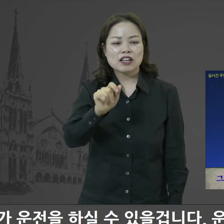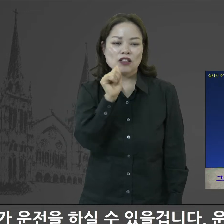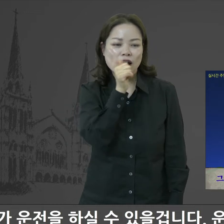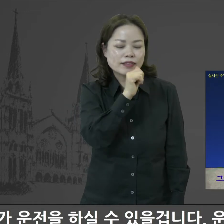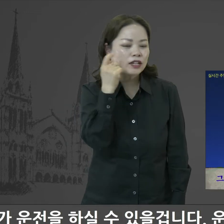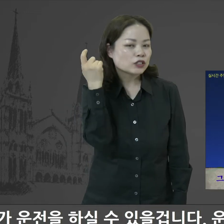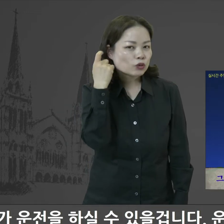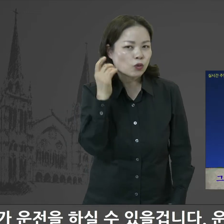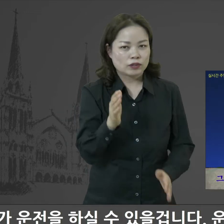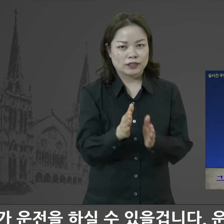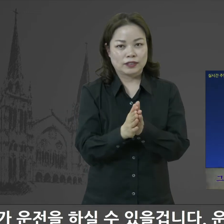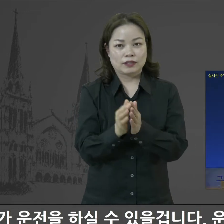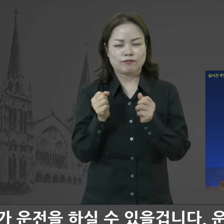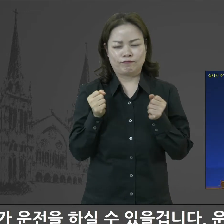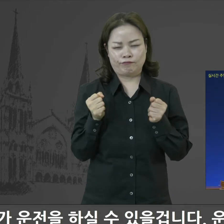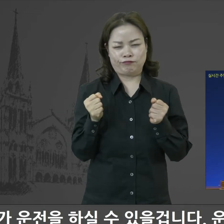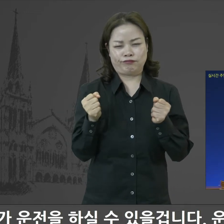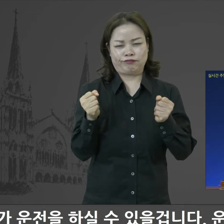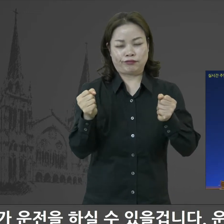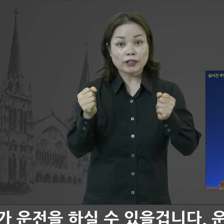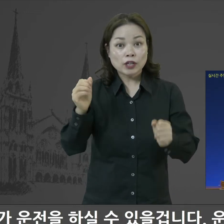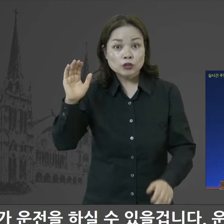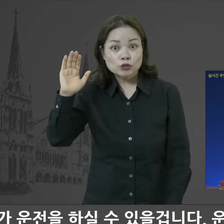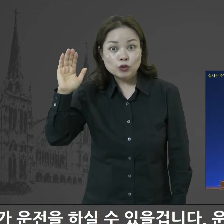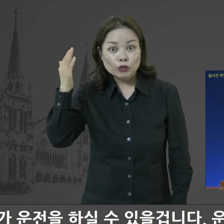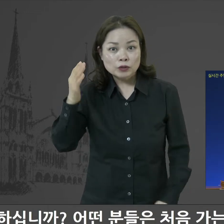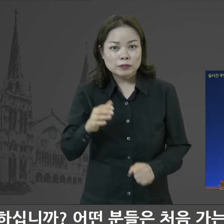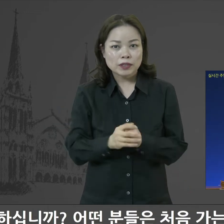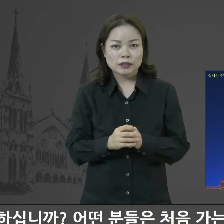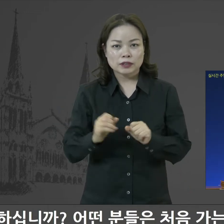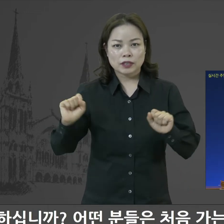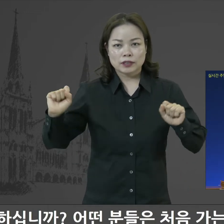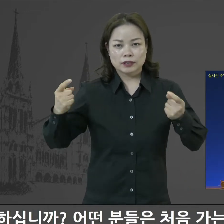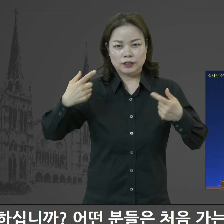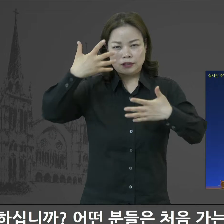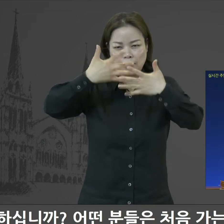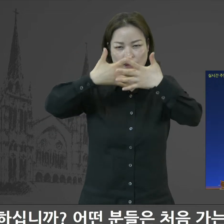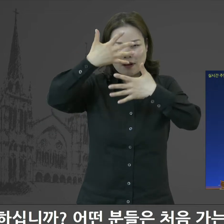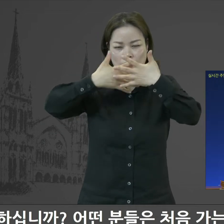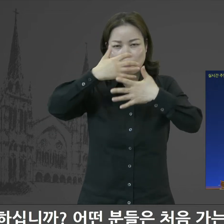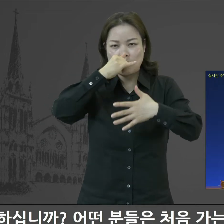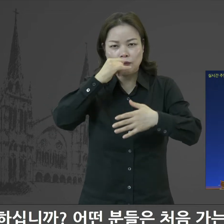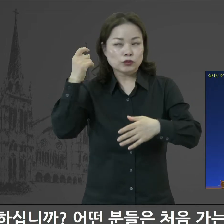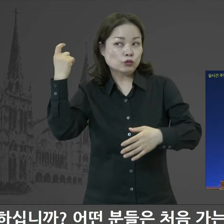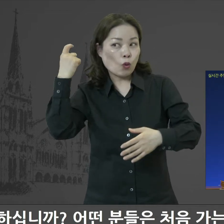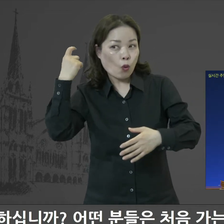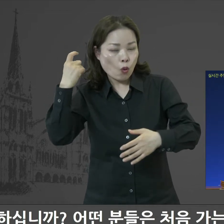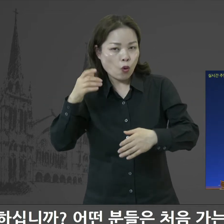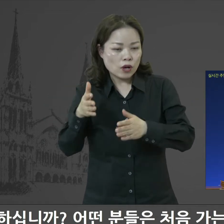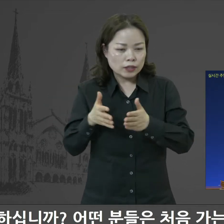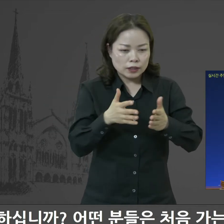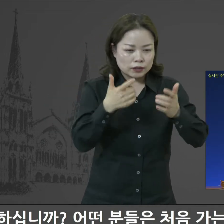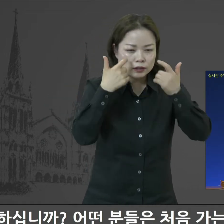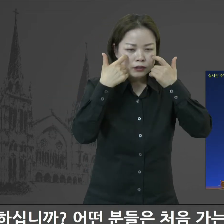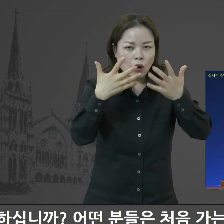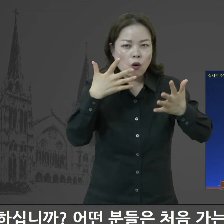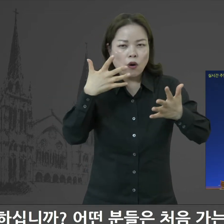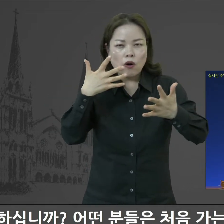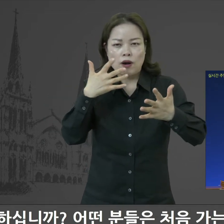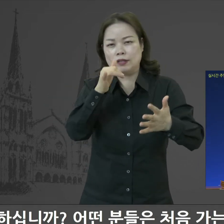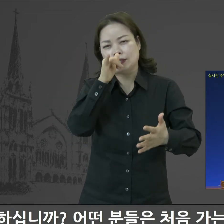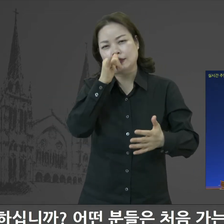가시는 분들이 있습니다. 근데 요즘에는 실시간 교통정보도 반영되고 길 찾는 정확도가 많이